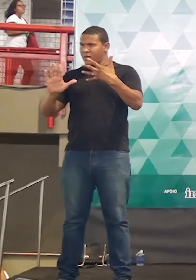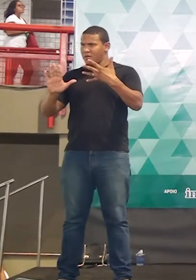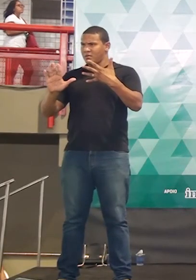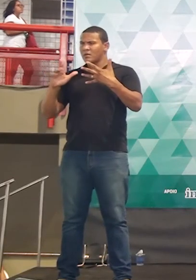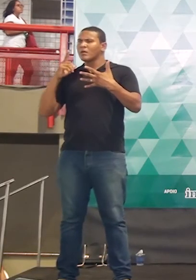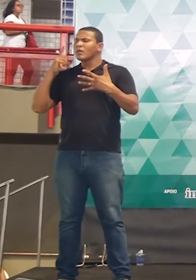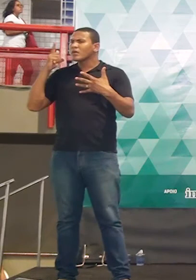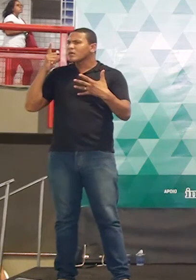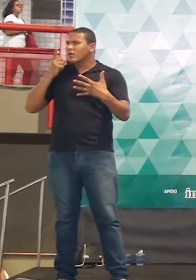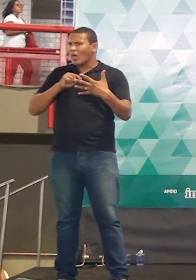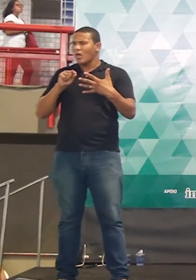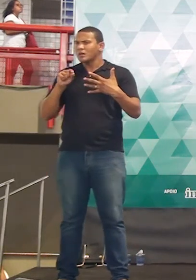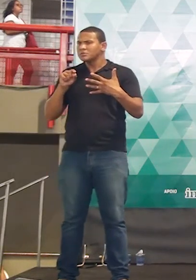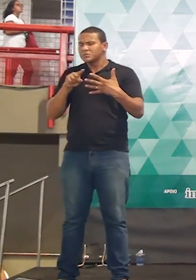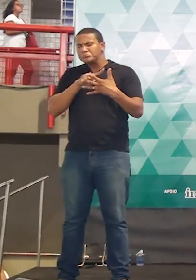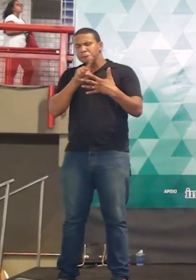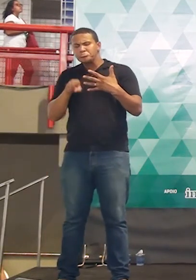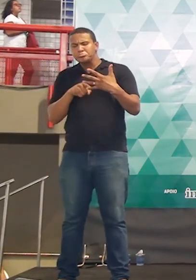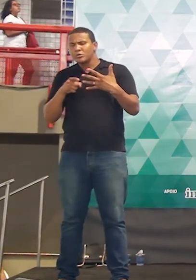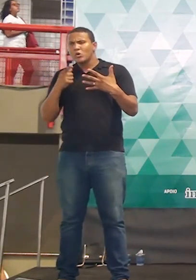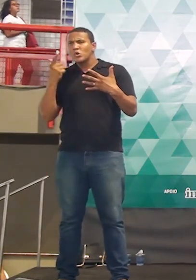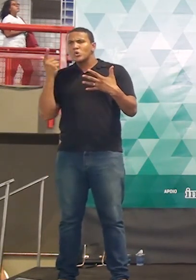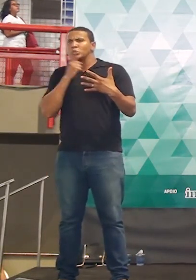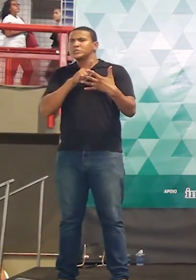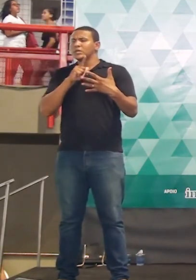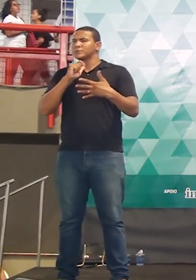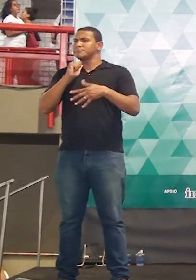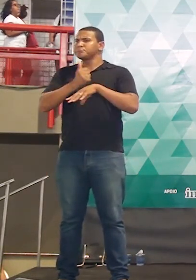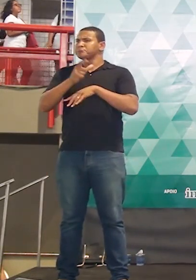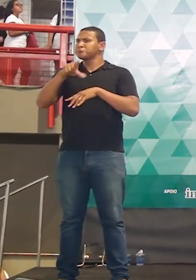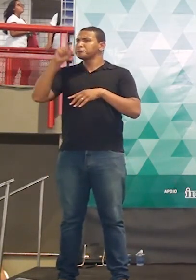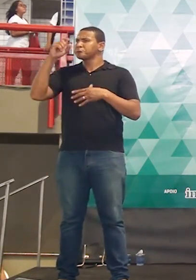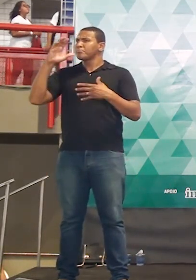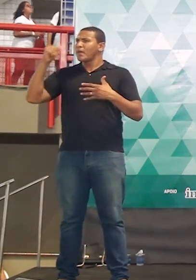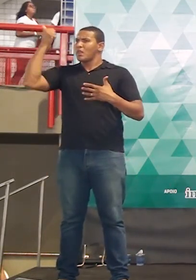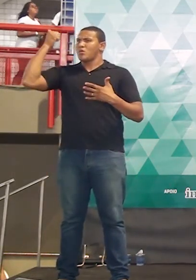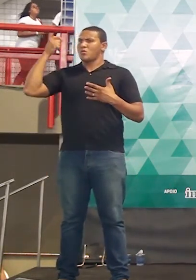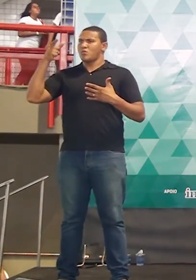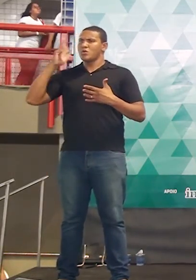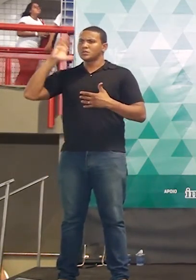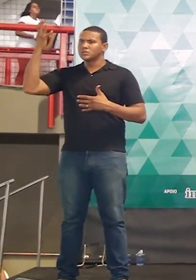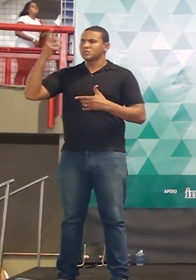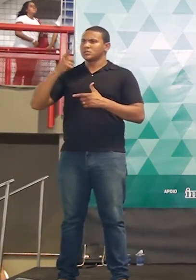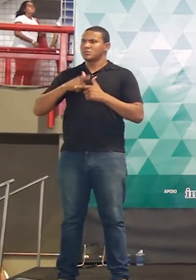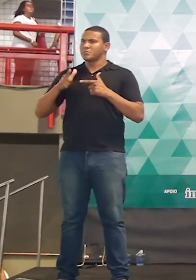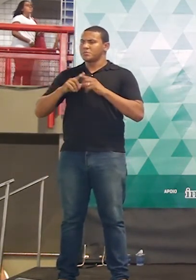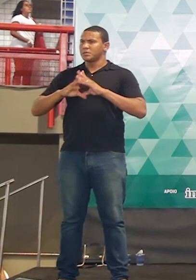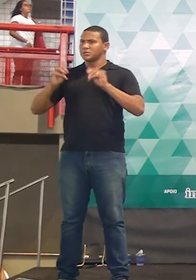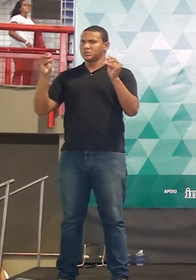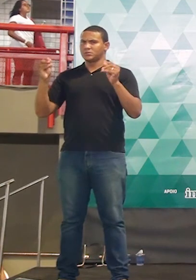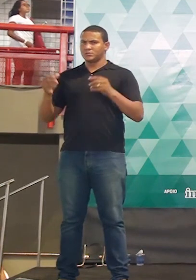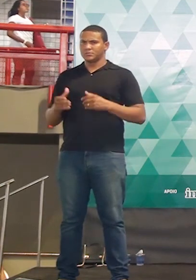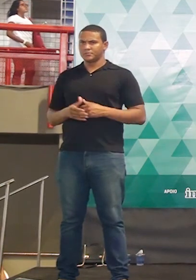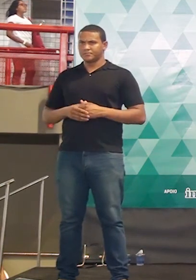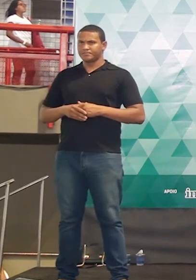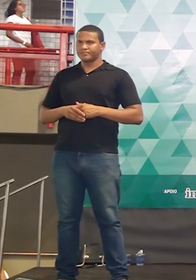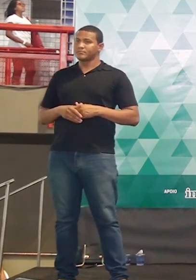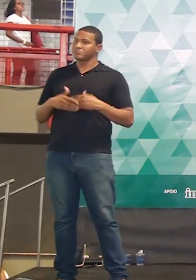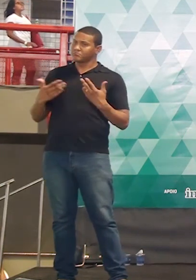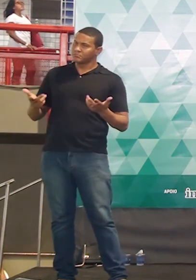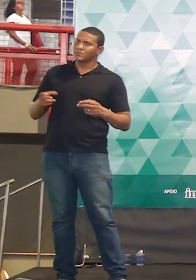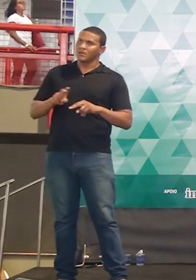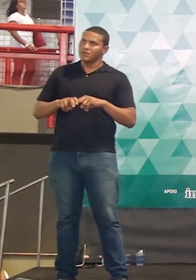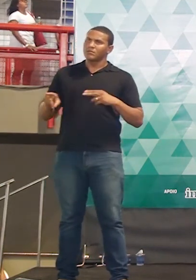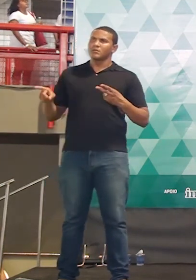agente desses que você acha que é mais apropriado para resolver o problema, tá? Então, repetindo, governo,